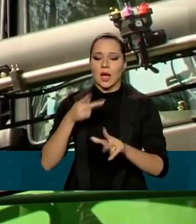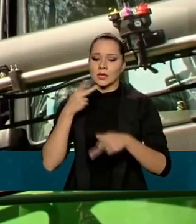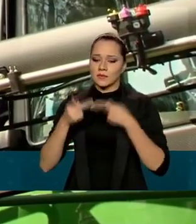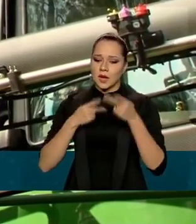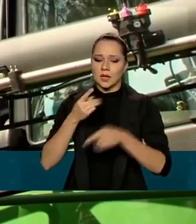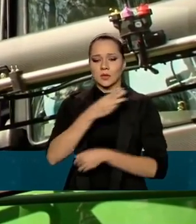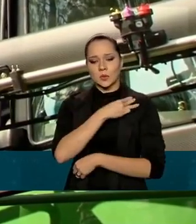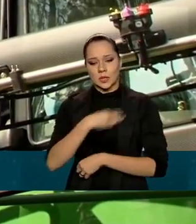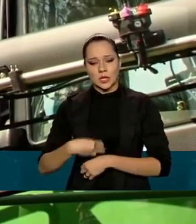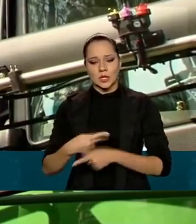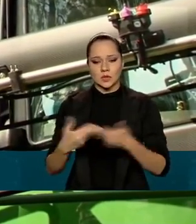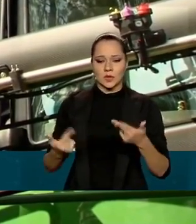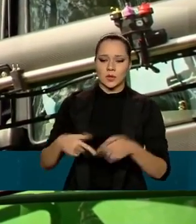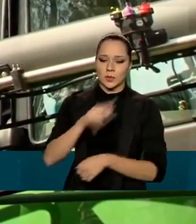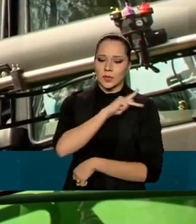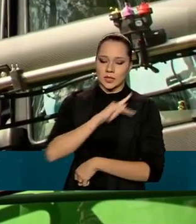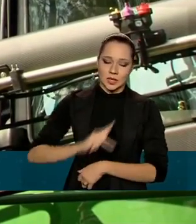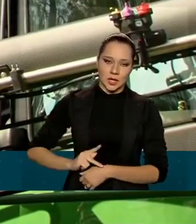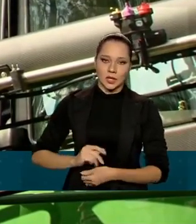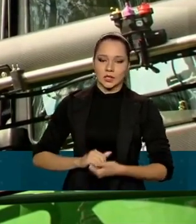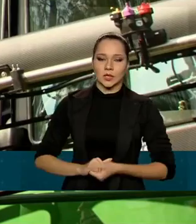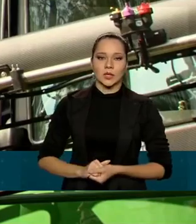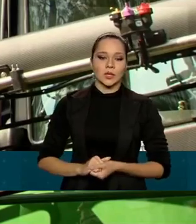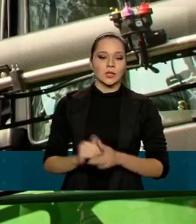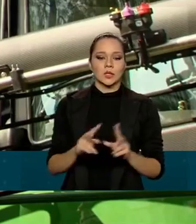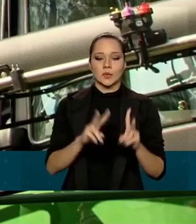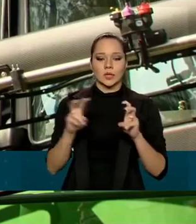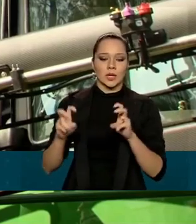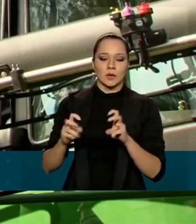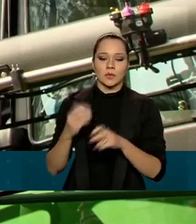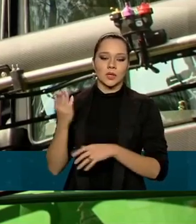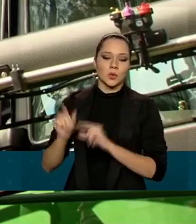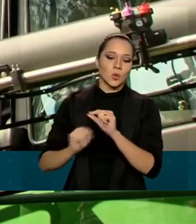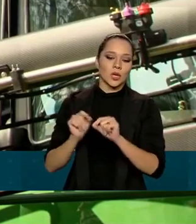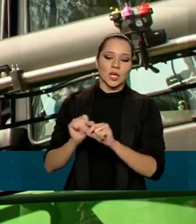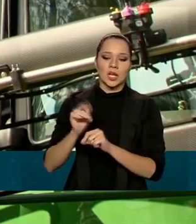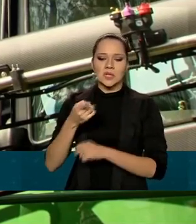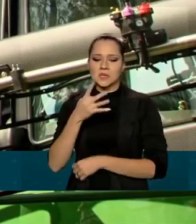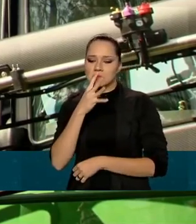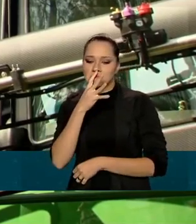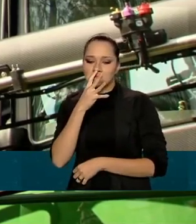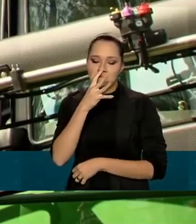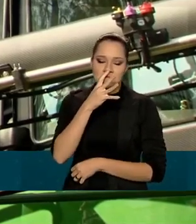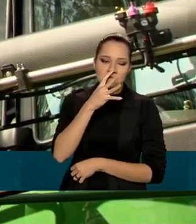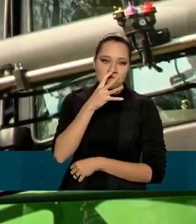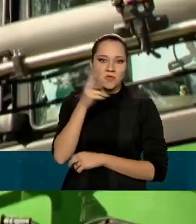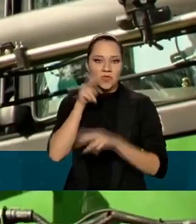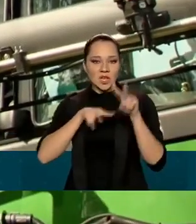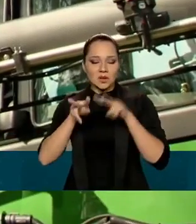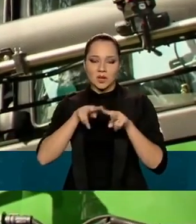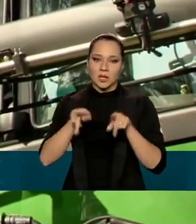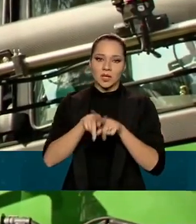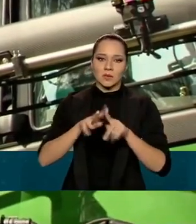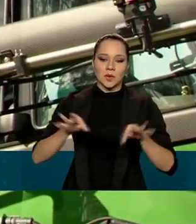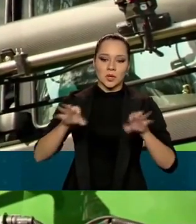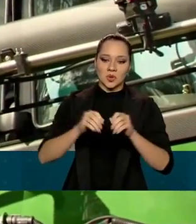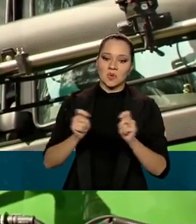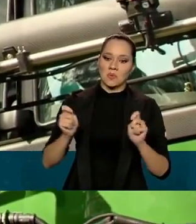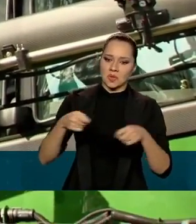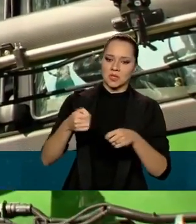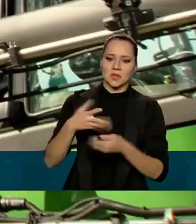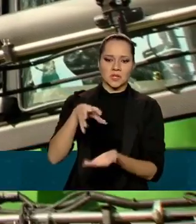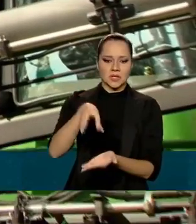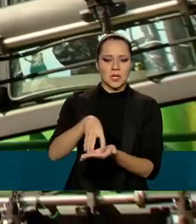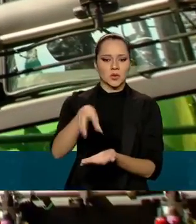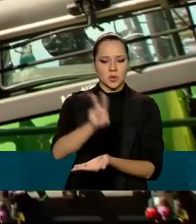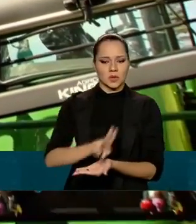falas dos ministros, do presidente, sobre o que eles acabaram de presenciar e também todo o potencial desse